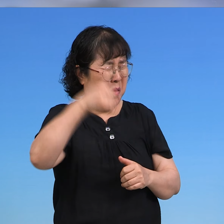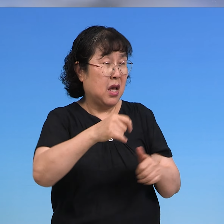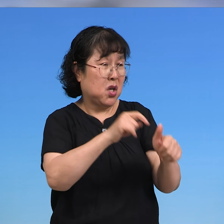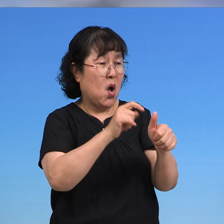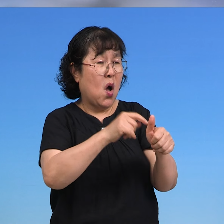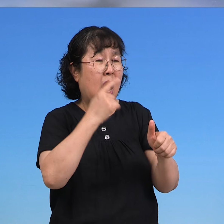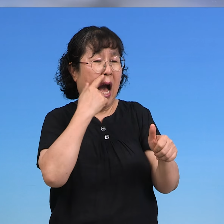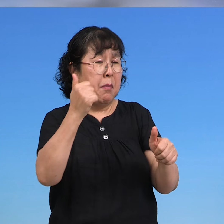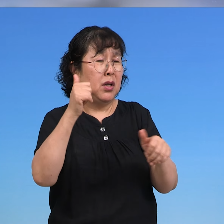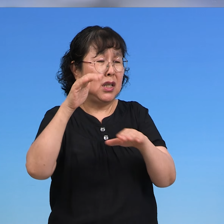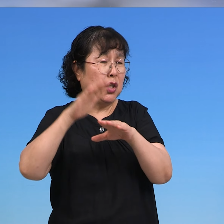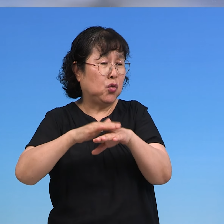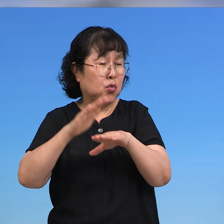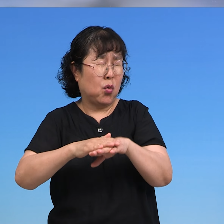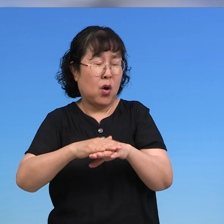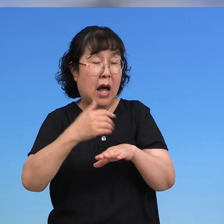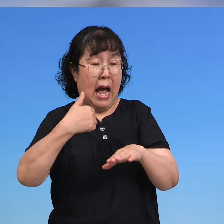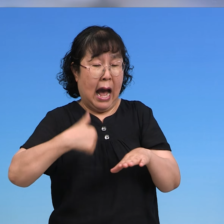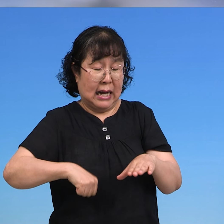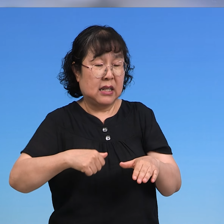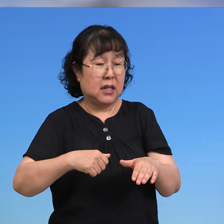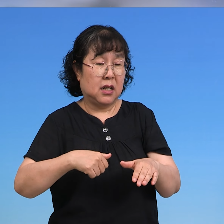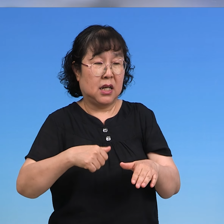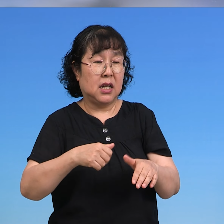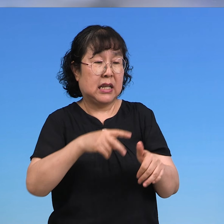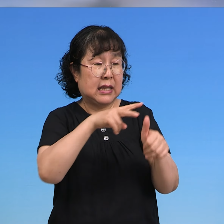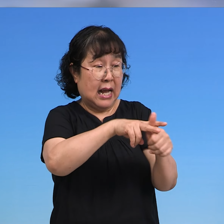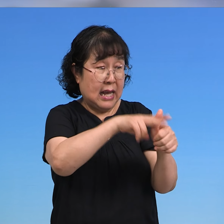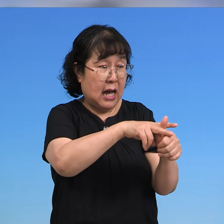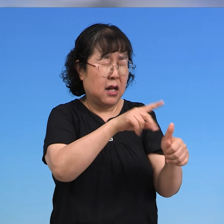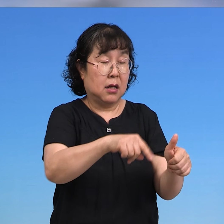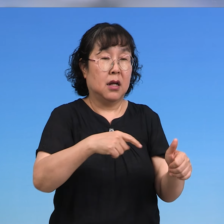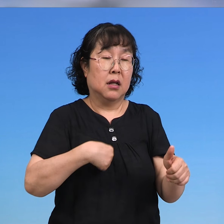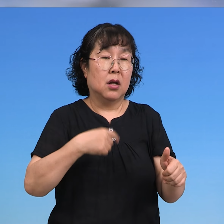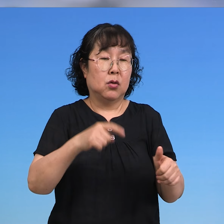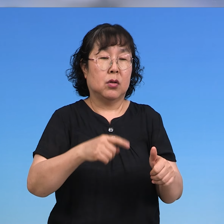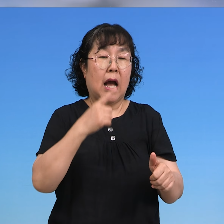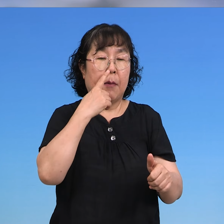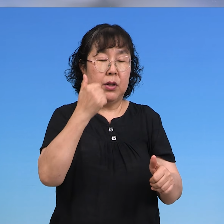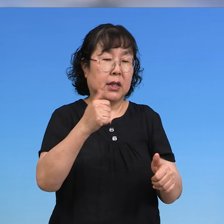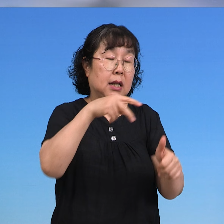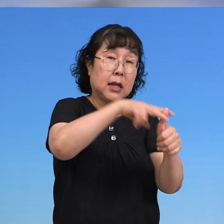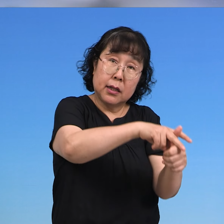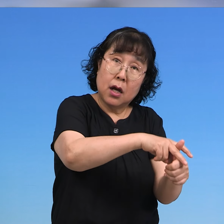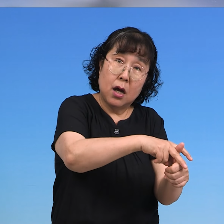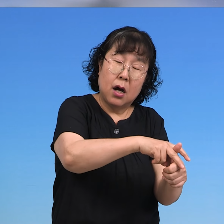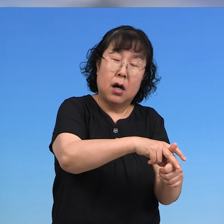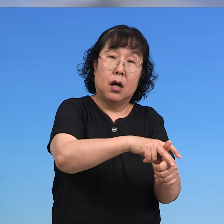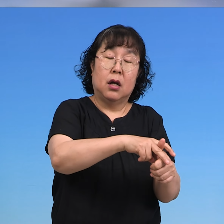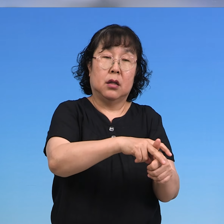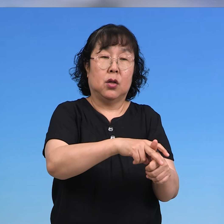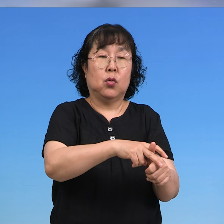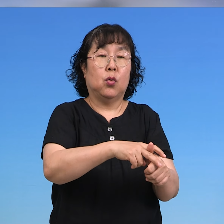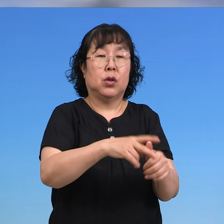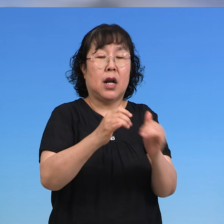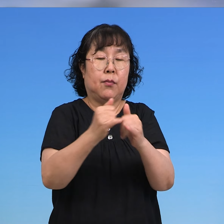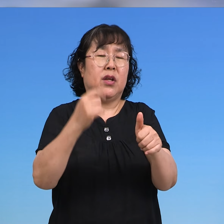그래가지고 할 수 없이 아들이 내리고 아버지가 탔어요. 그랬더니 또 욕을 해요. 뭐라고 욕합니까? 저게 애비야